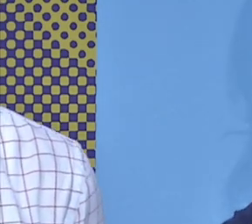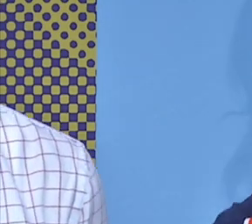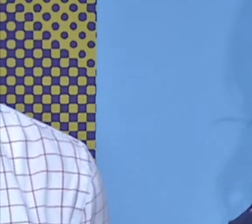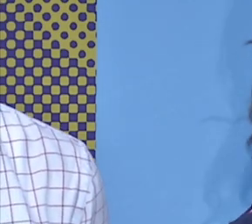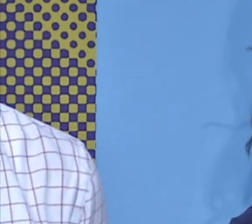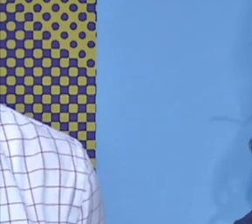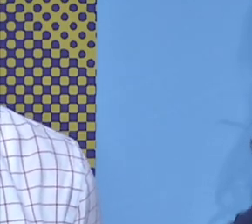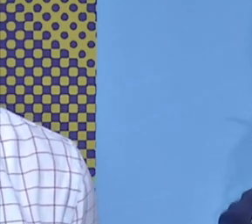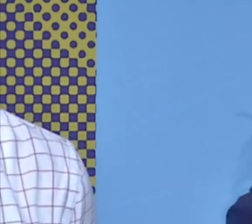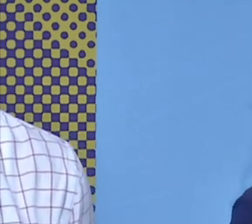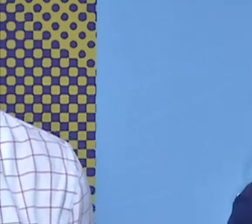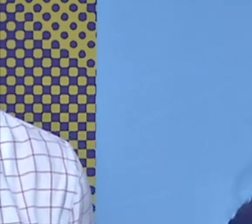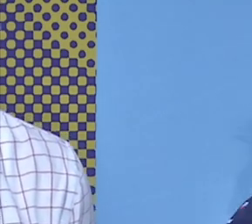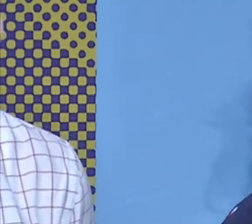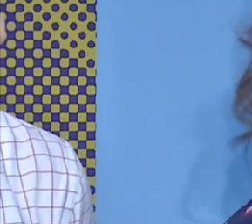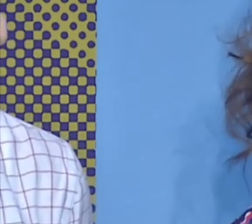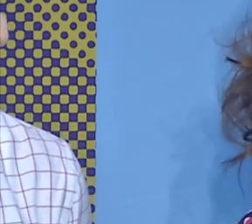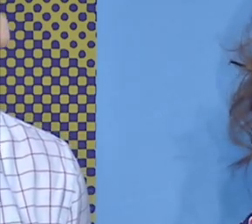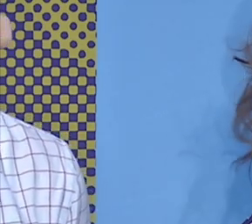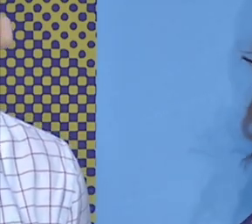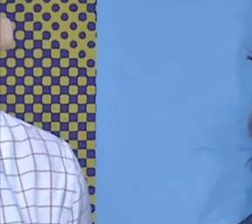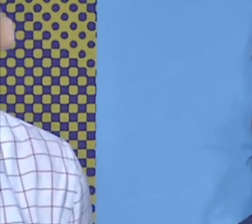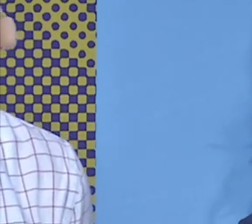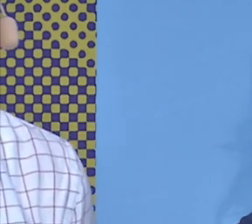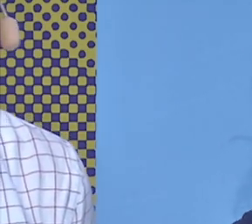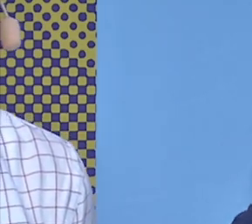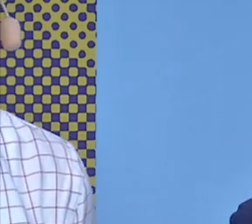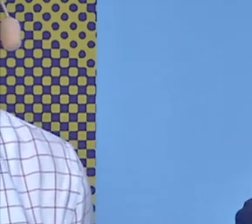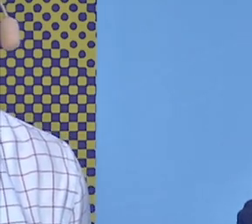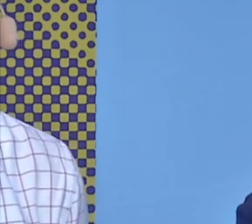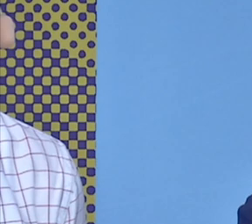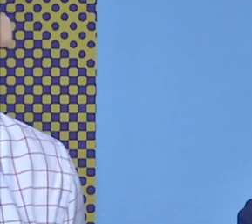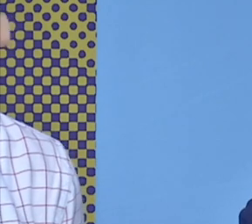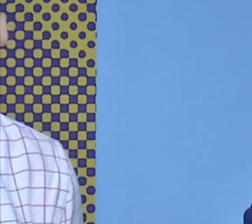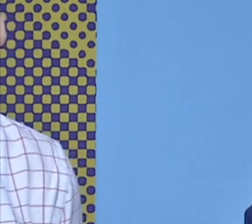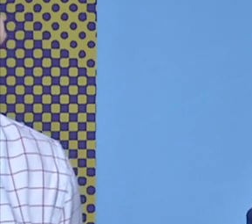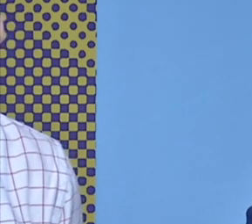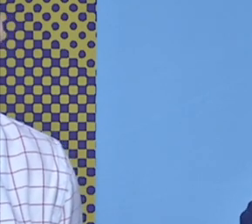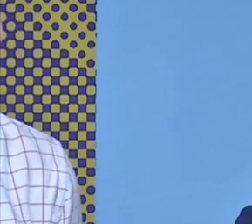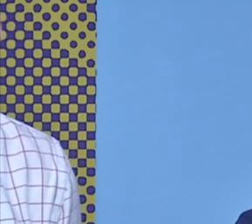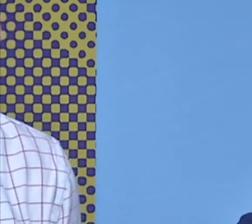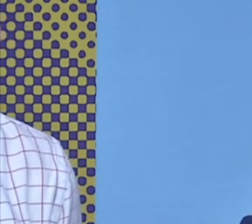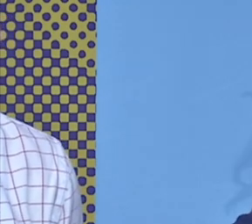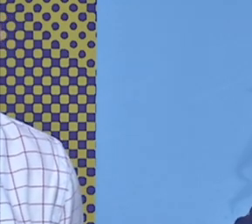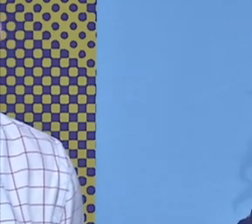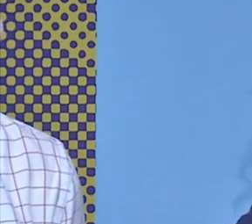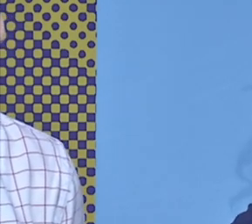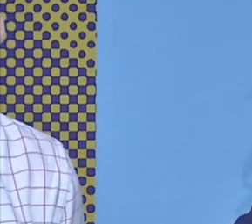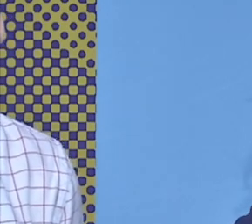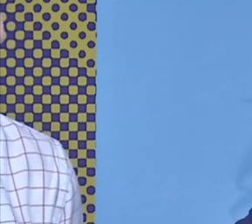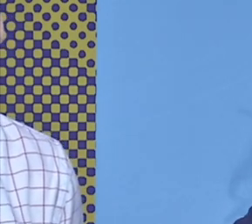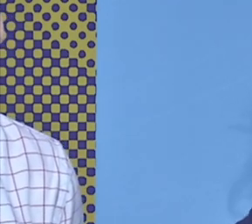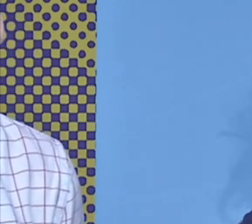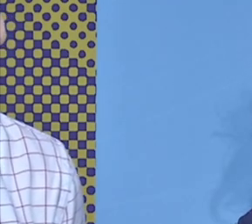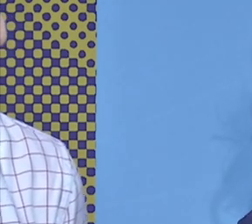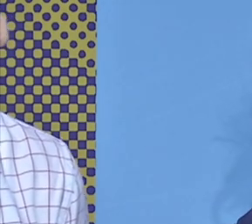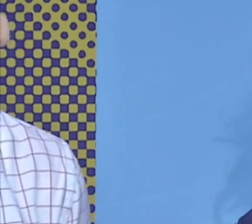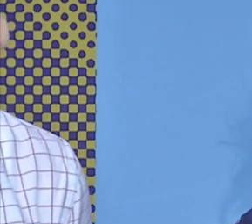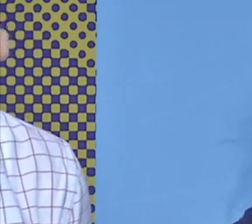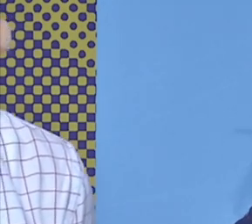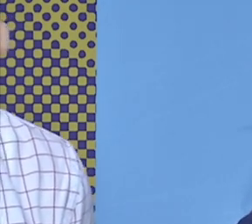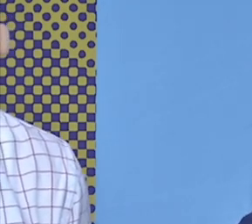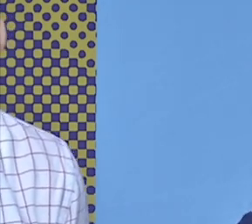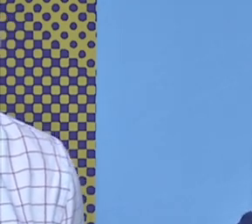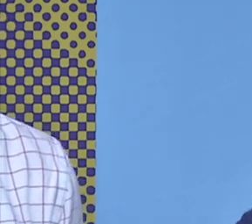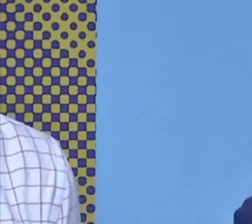samhället traditionellt sett på samma sätt som det gör i länder som USA eller Storbritannien och där vi ser att till exempel skattesystemet inte alls hänger med för att uppmuntra det